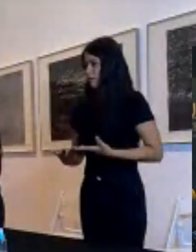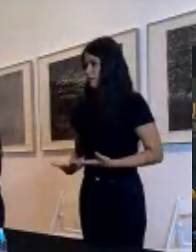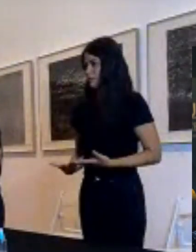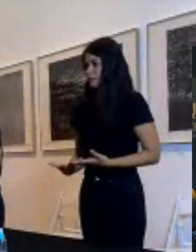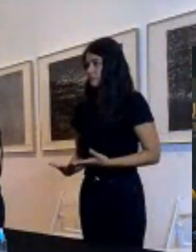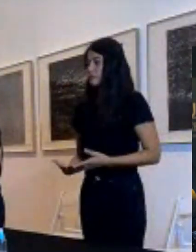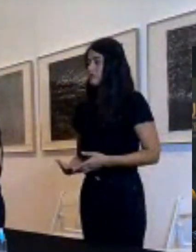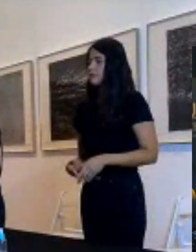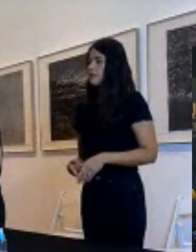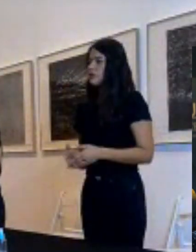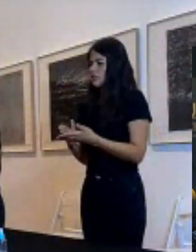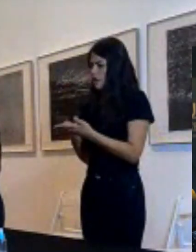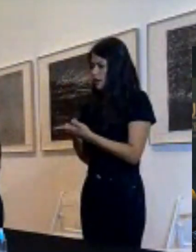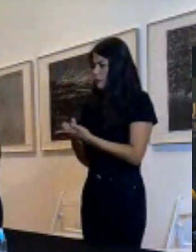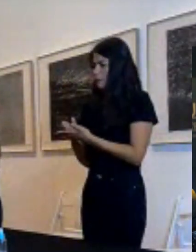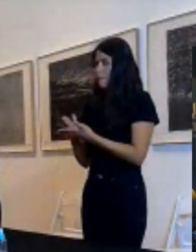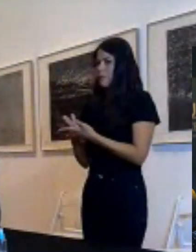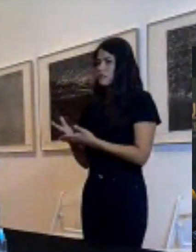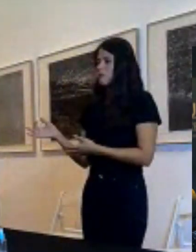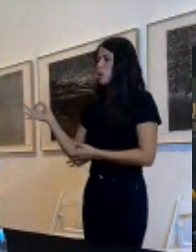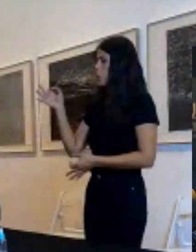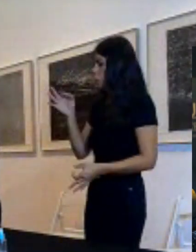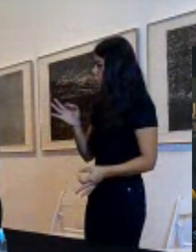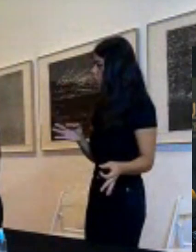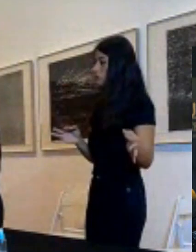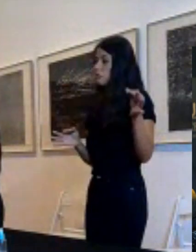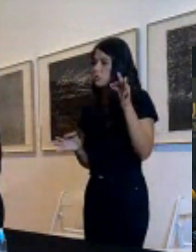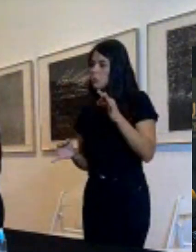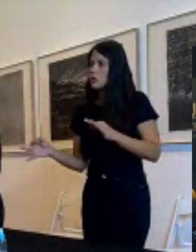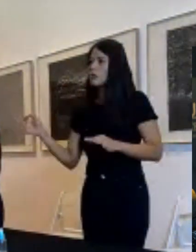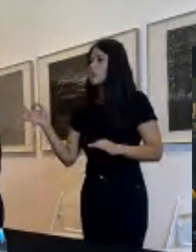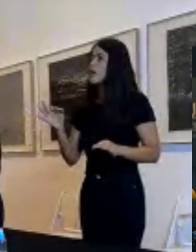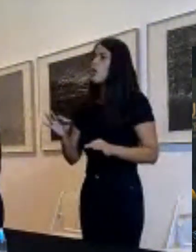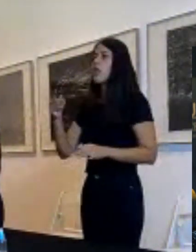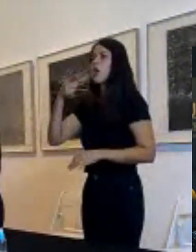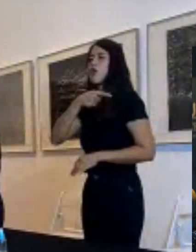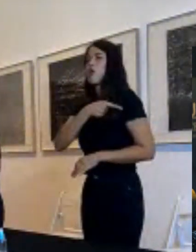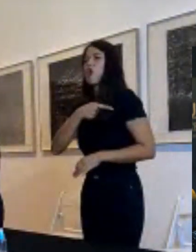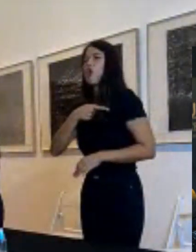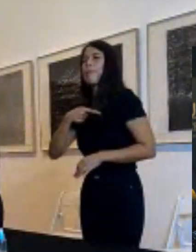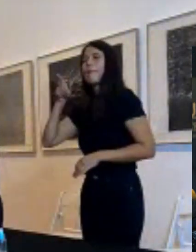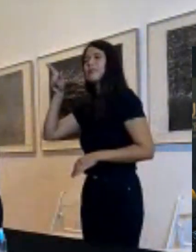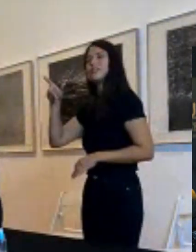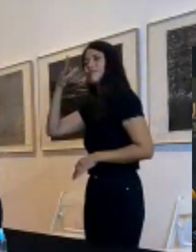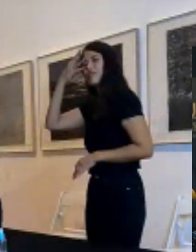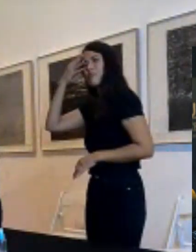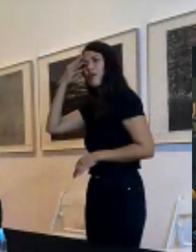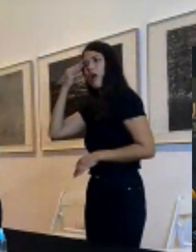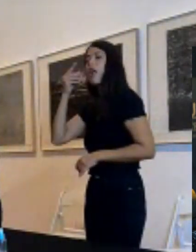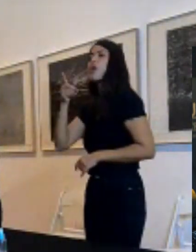El que empezaran a contarnos de qué se trataba esto, no me acuerdo ni siquiera el nombre de la